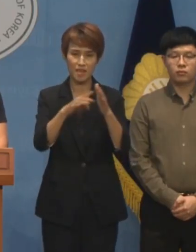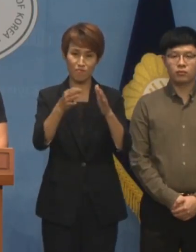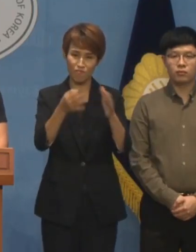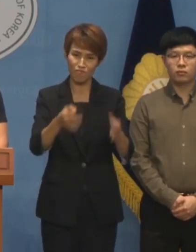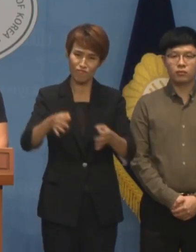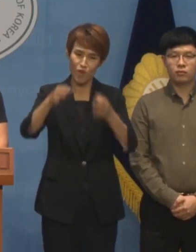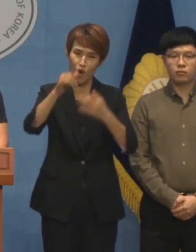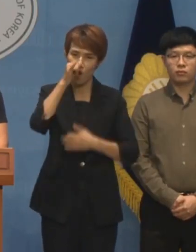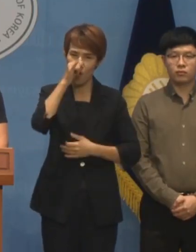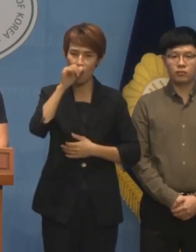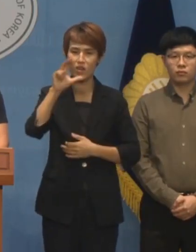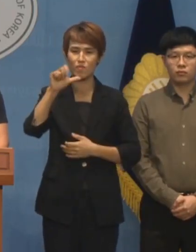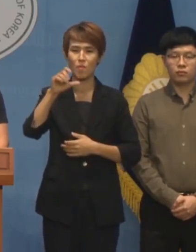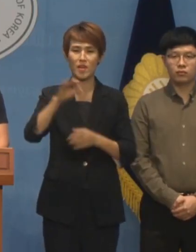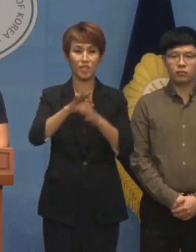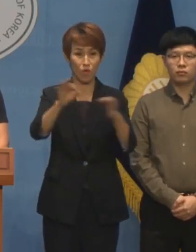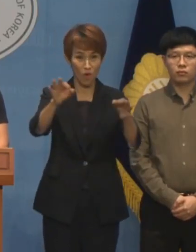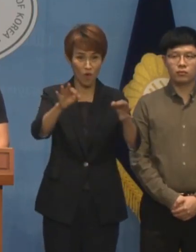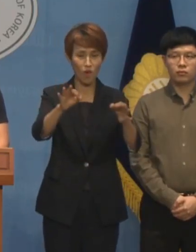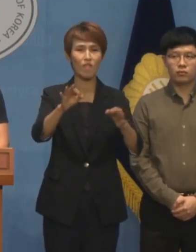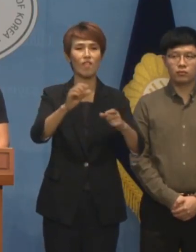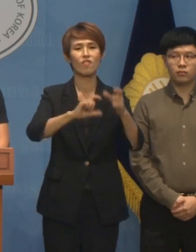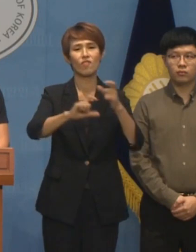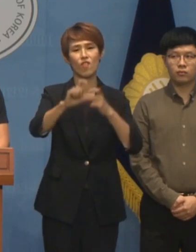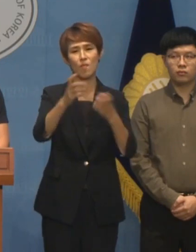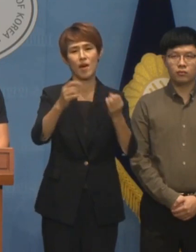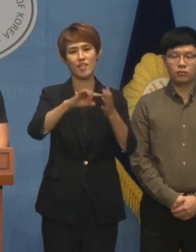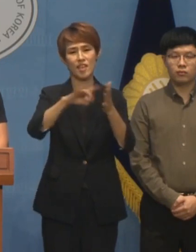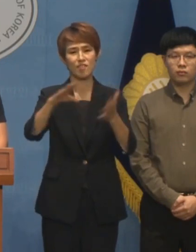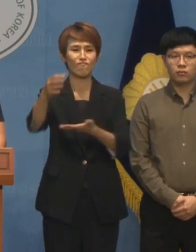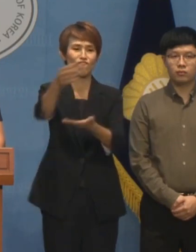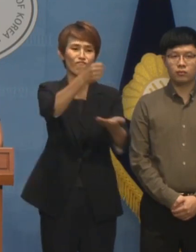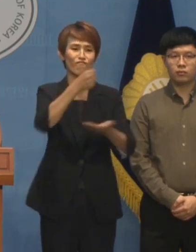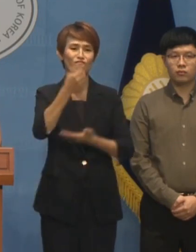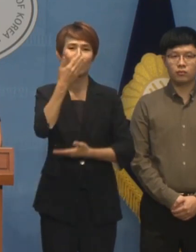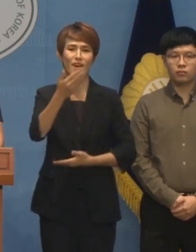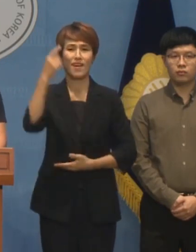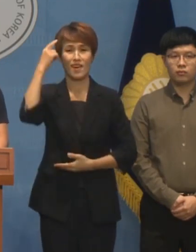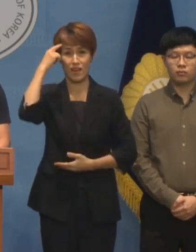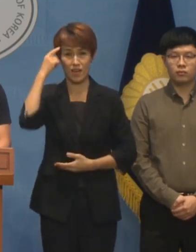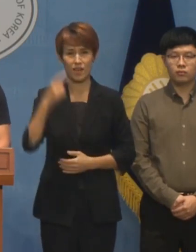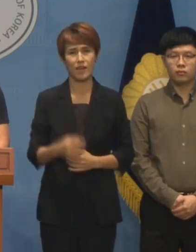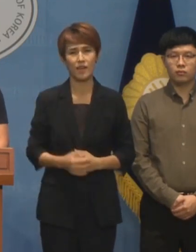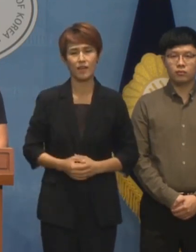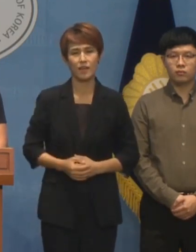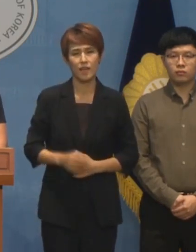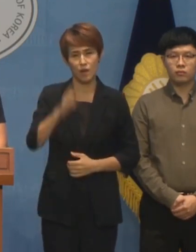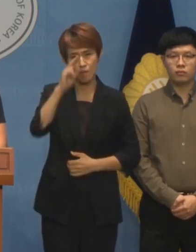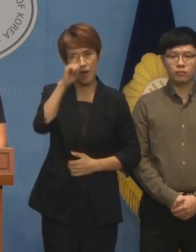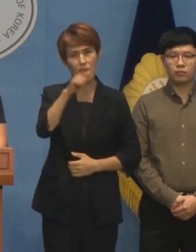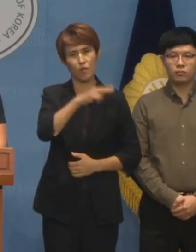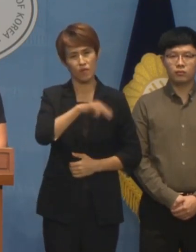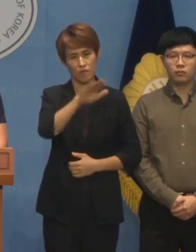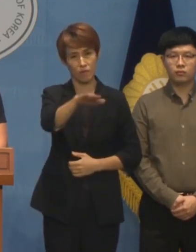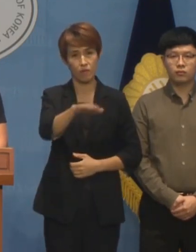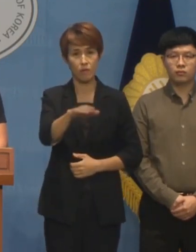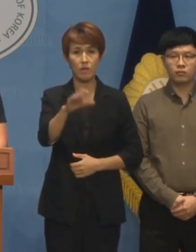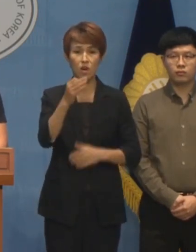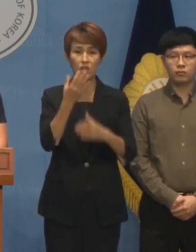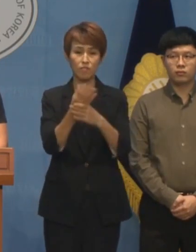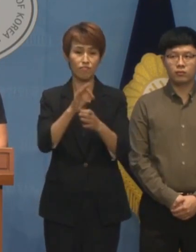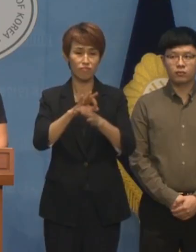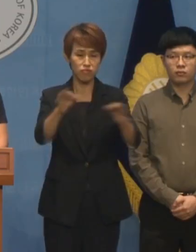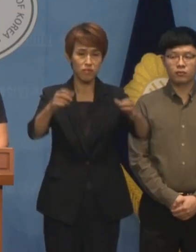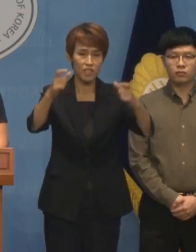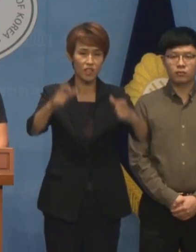결과적으로 25만 원을 지원한 것보다 더 많이 세금으로 돌아온다. 박찬대 의원님, 현금 살포가 지역